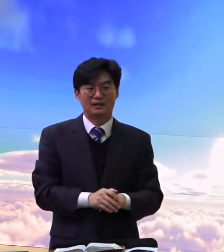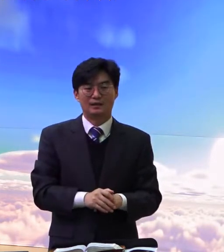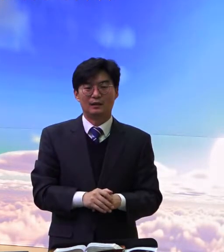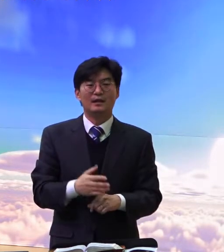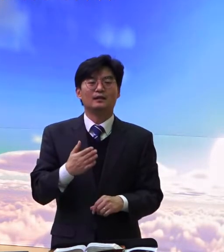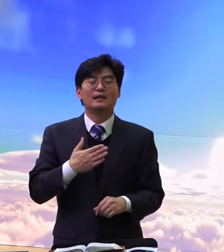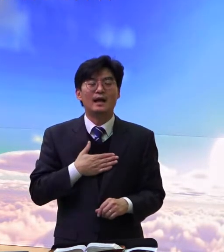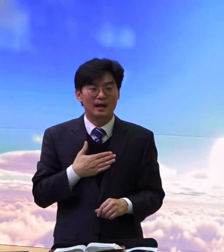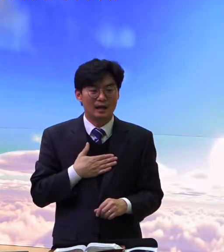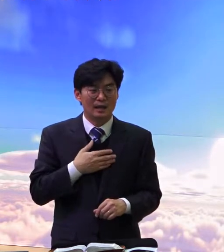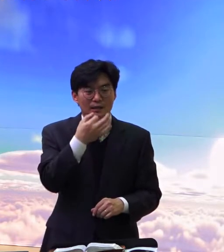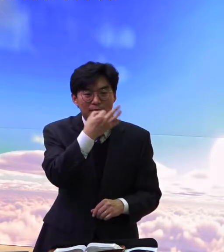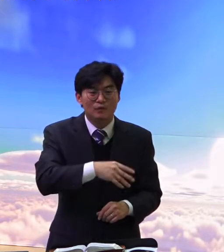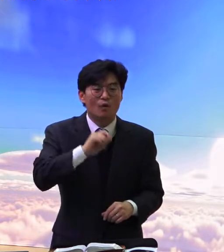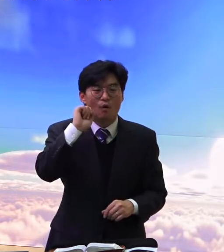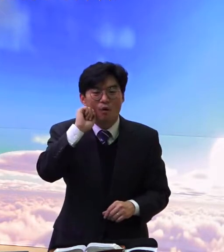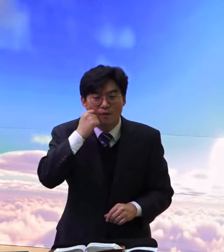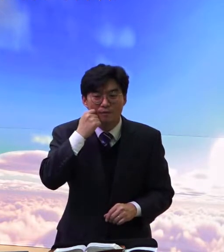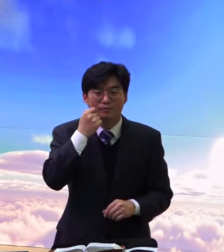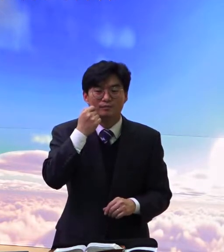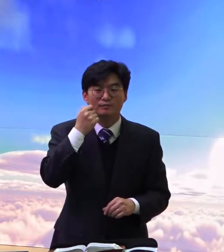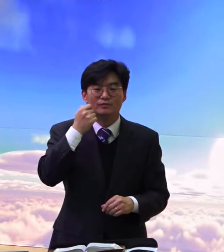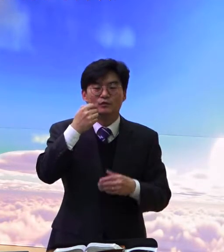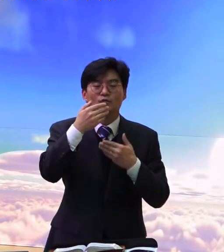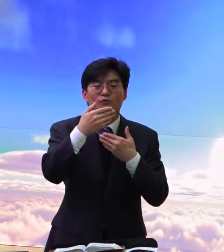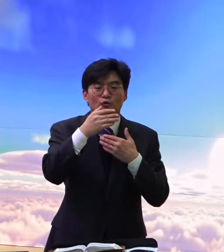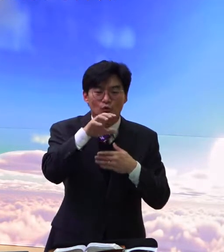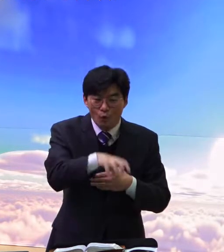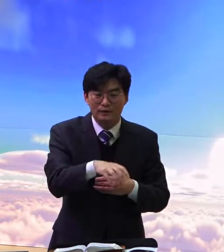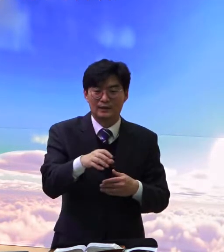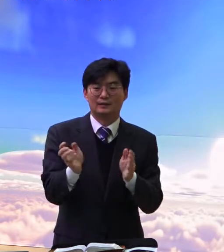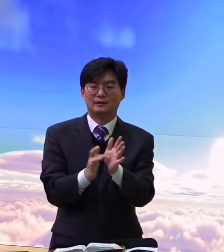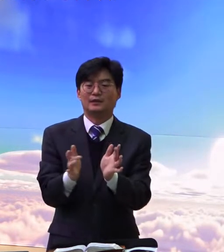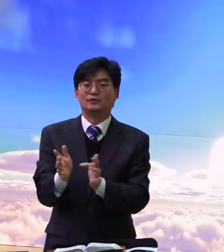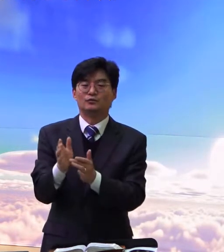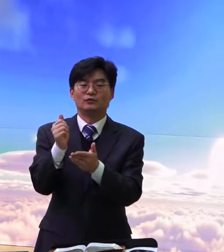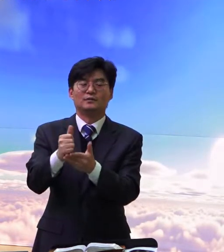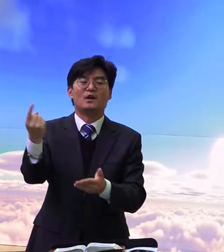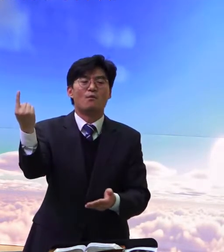함께 하신다. 이것이 초대교회 때 성도들의 고백이었습니다.